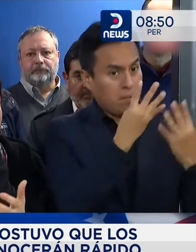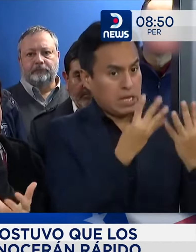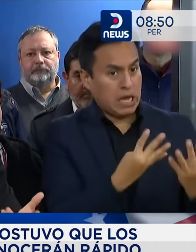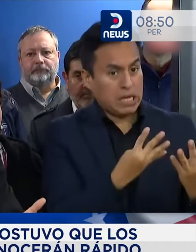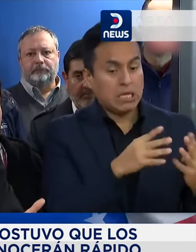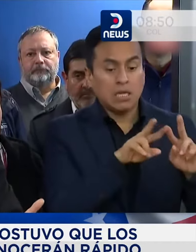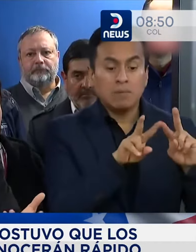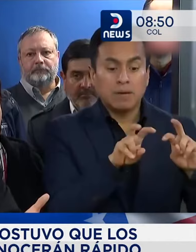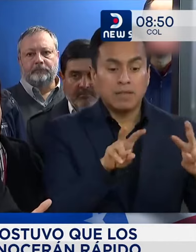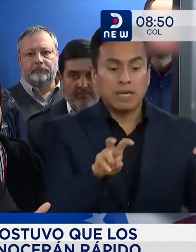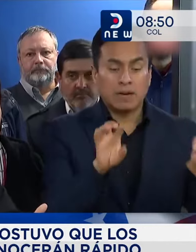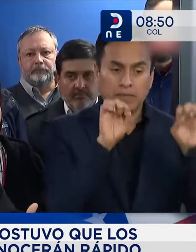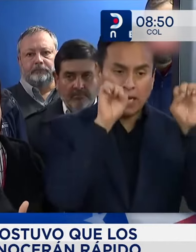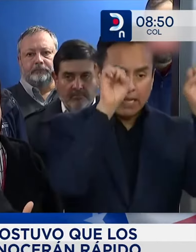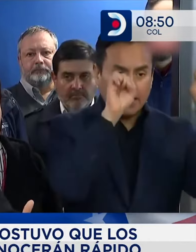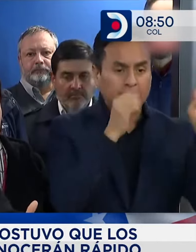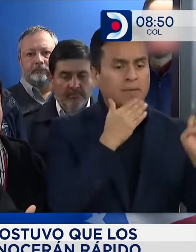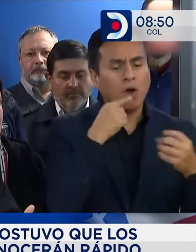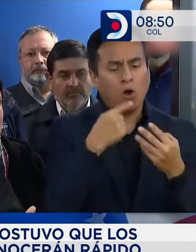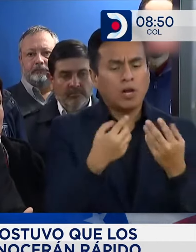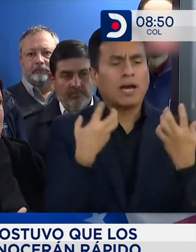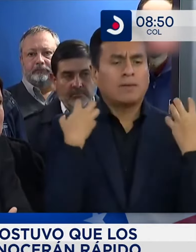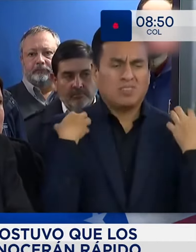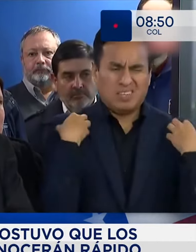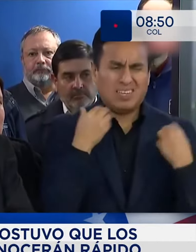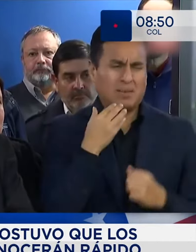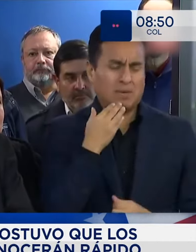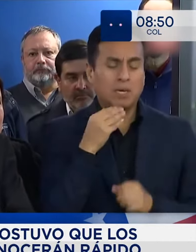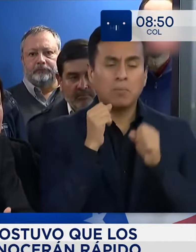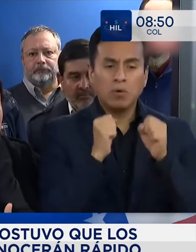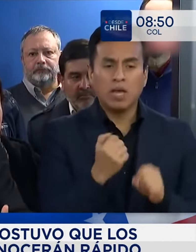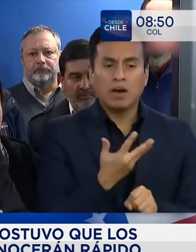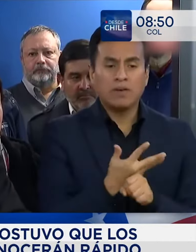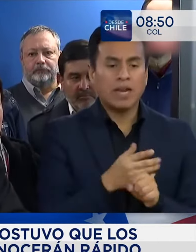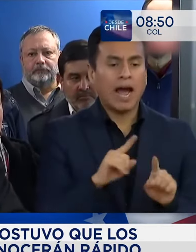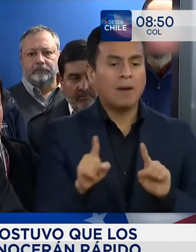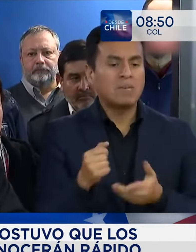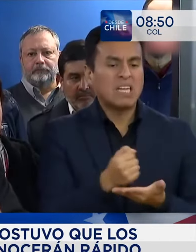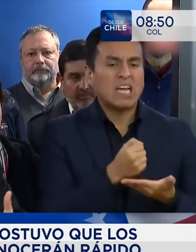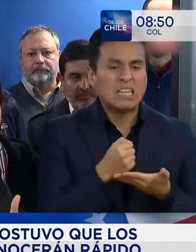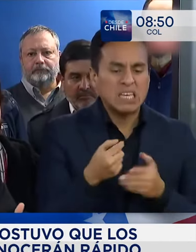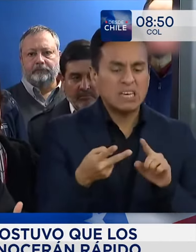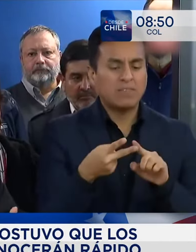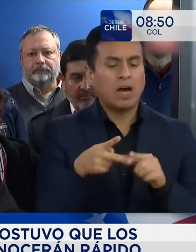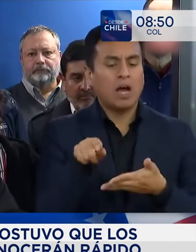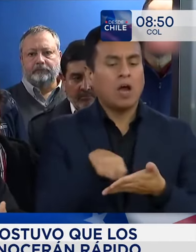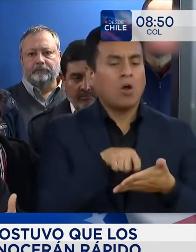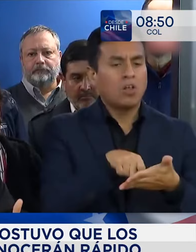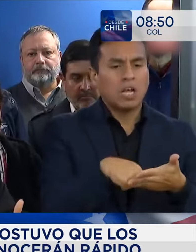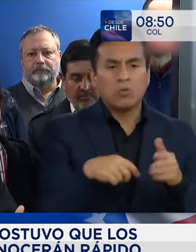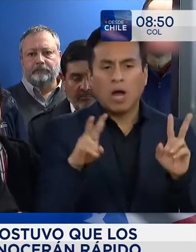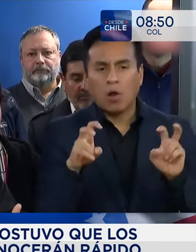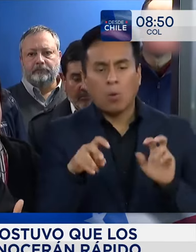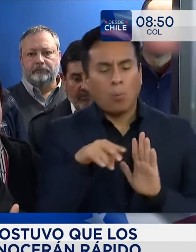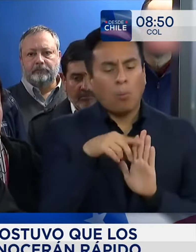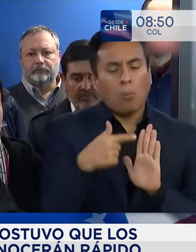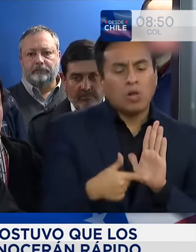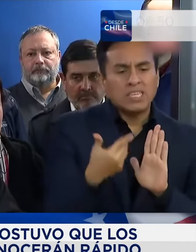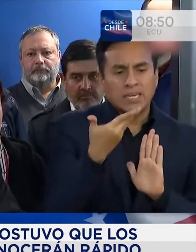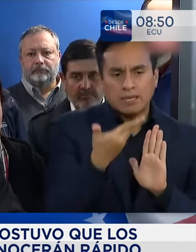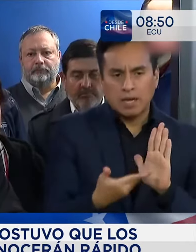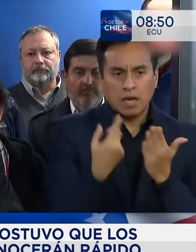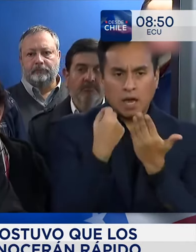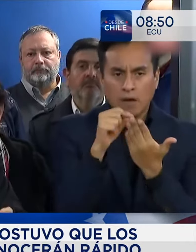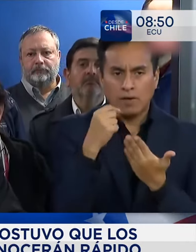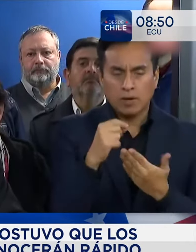que la tiene que investigar la fiscalía sino otro tipo de responsabilidades que pudiera haber administrativas contractuales políticas que tendrán que